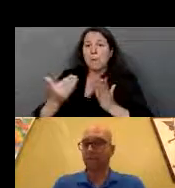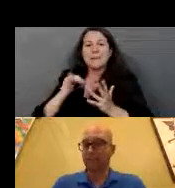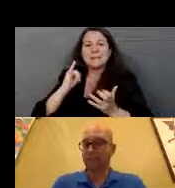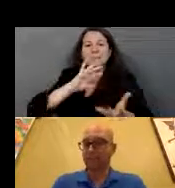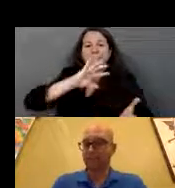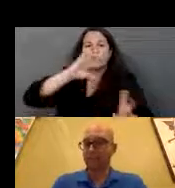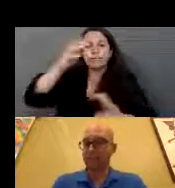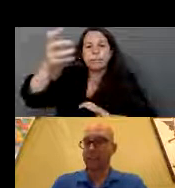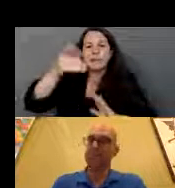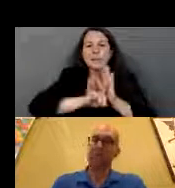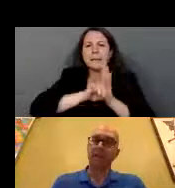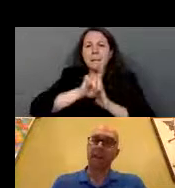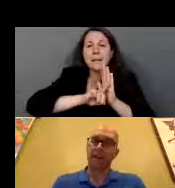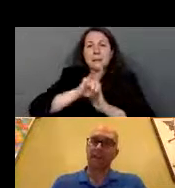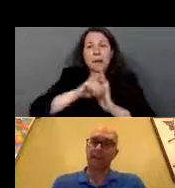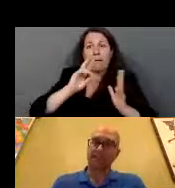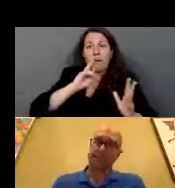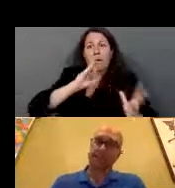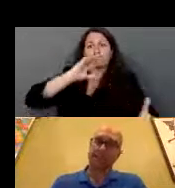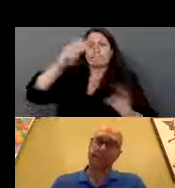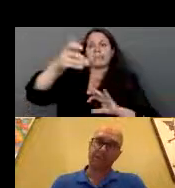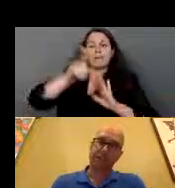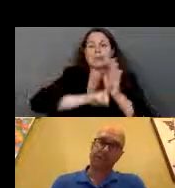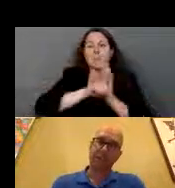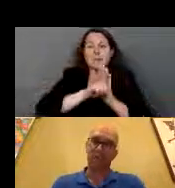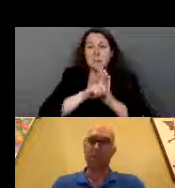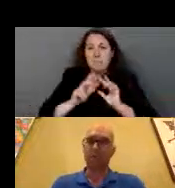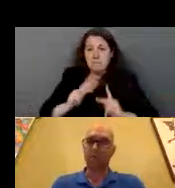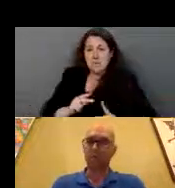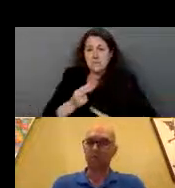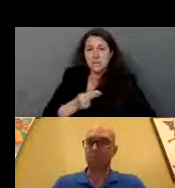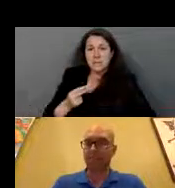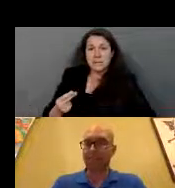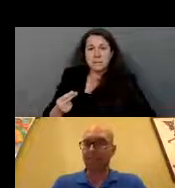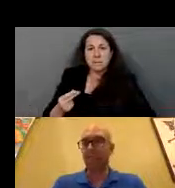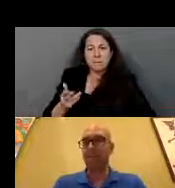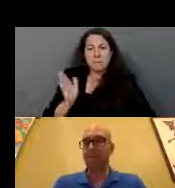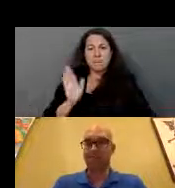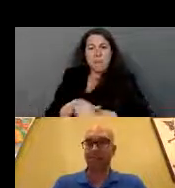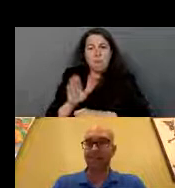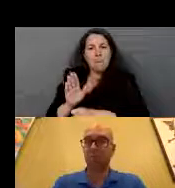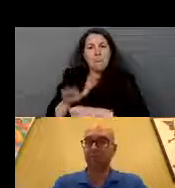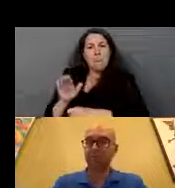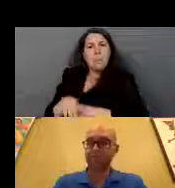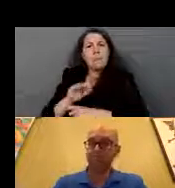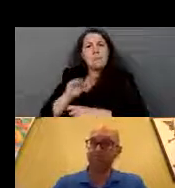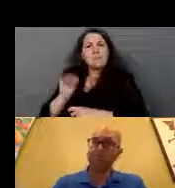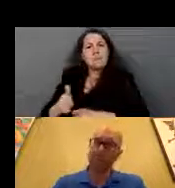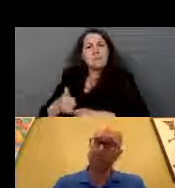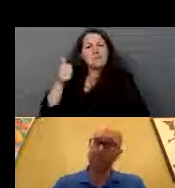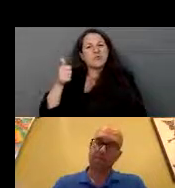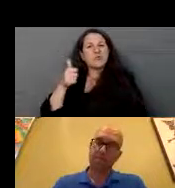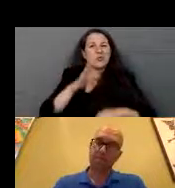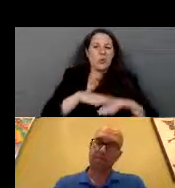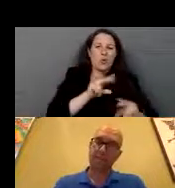d'autres événements climatiques extrêmes, les personnes en situation d'handicap ont un taux de mortalité et de morbidité plus élevé. Je